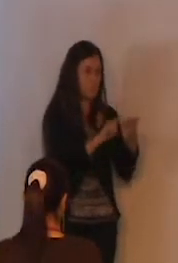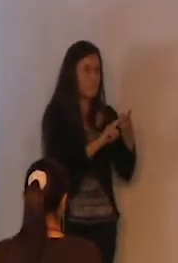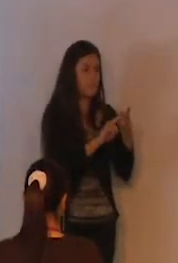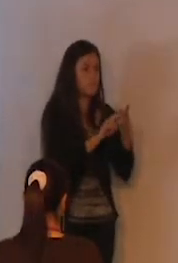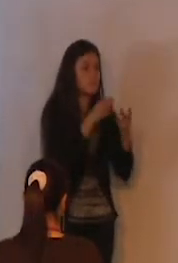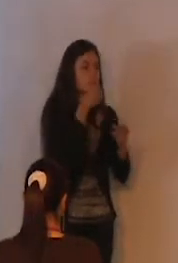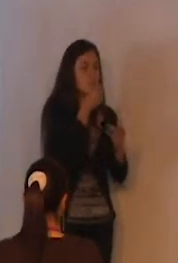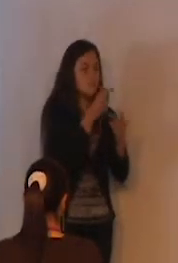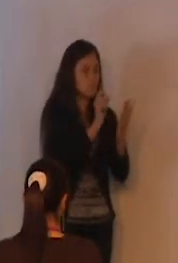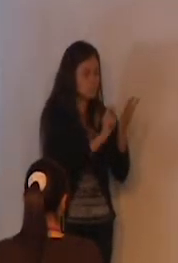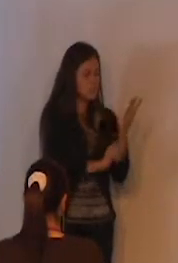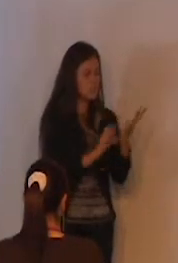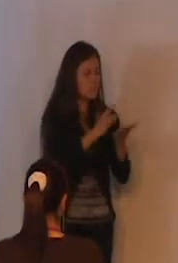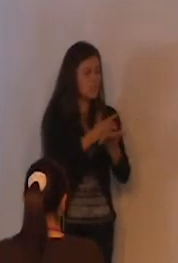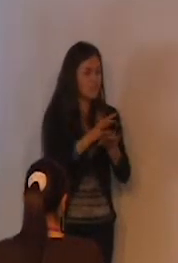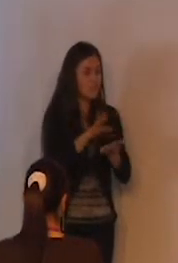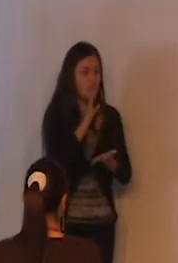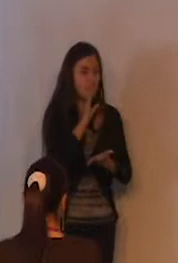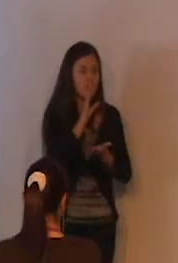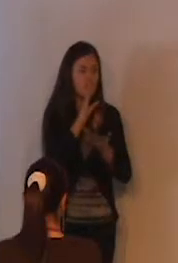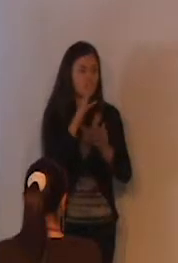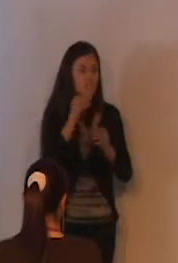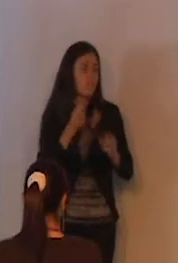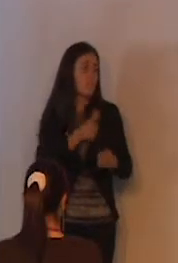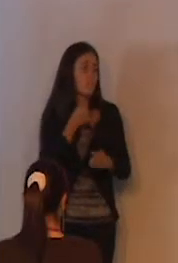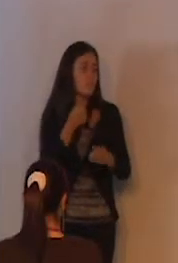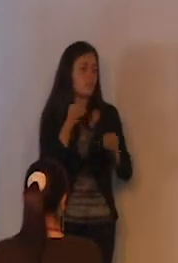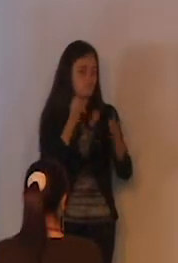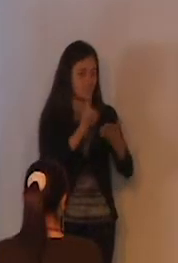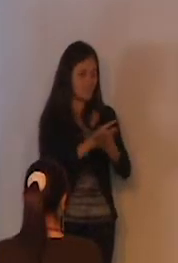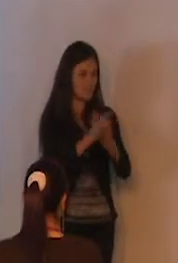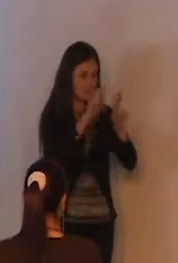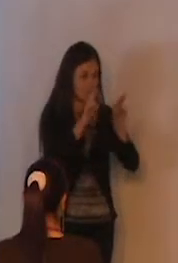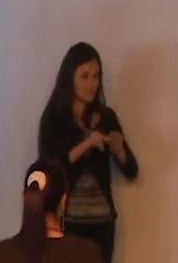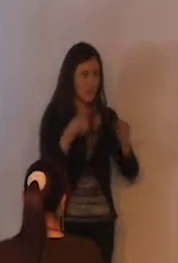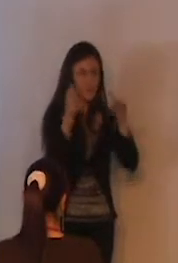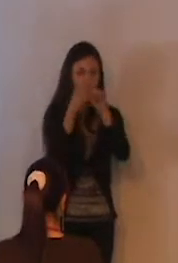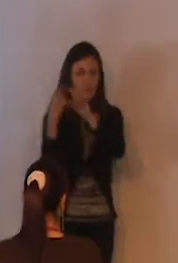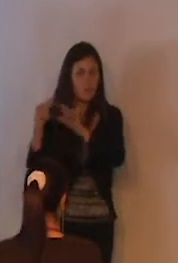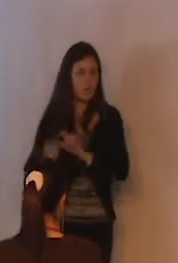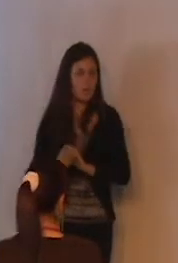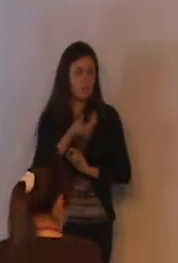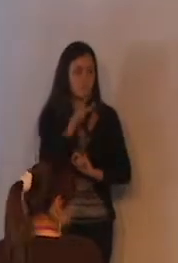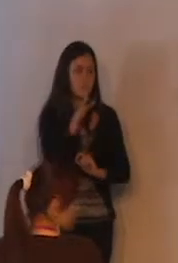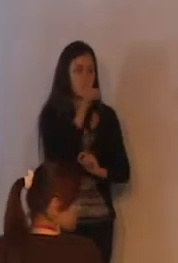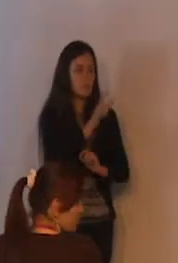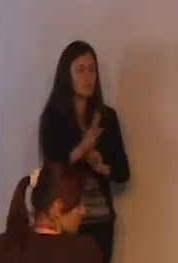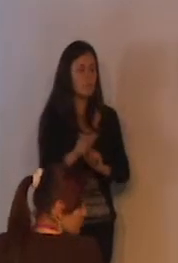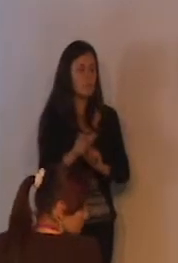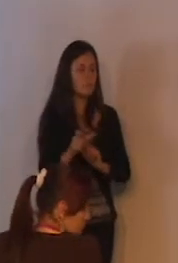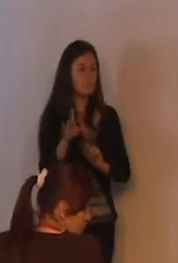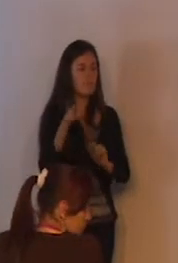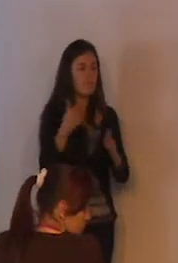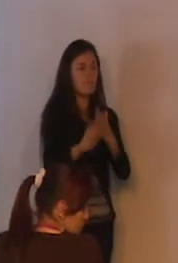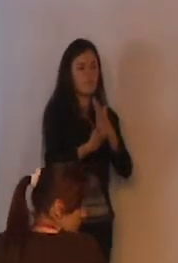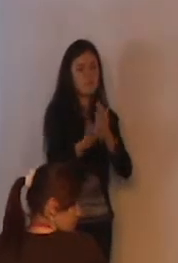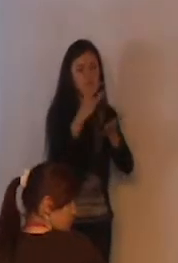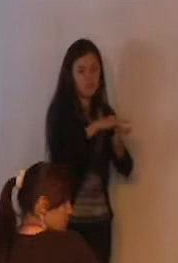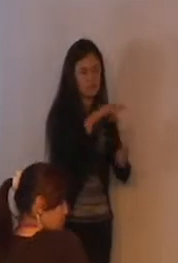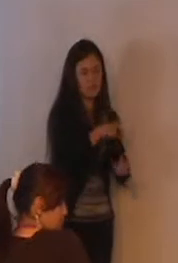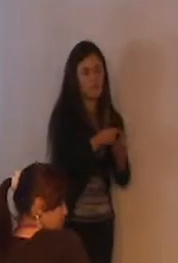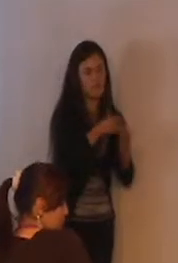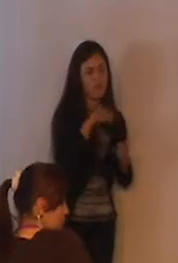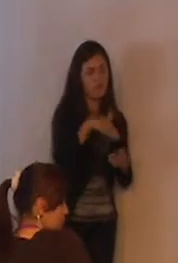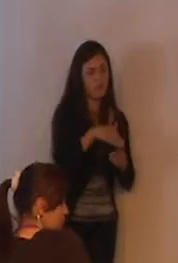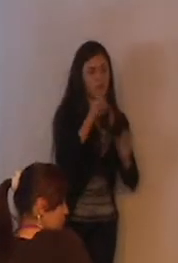fue pues, aprovechando las tecnologías, yo por internet y los participantes pues, contestaban